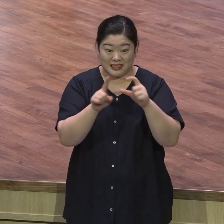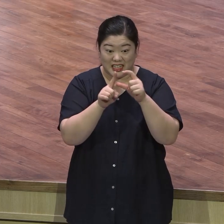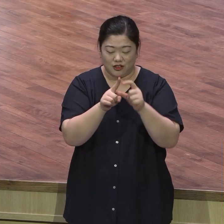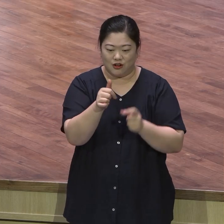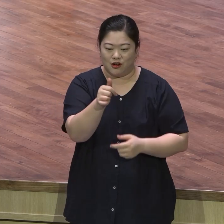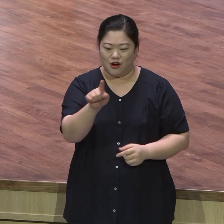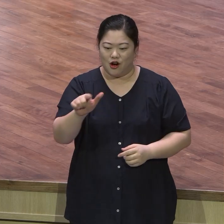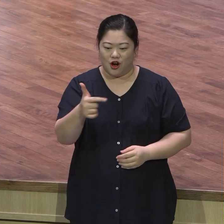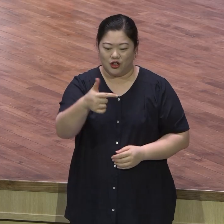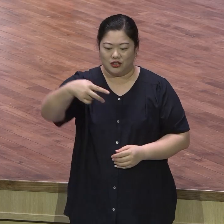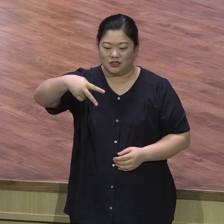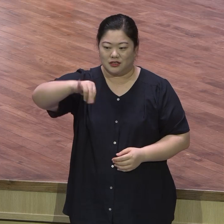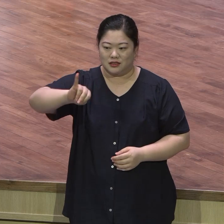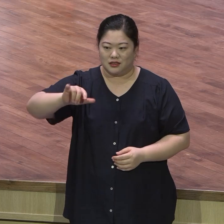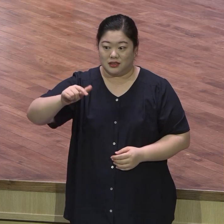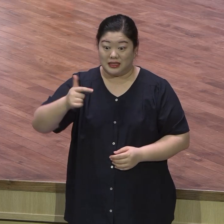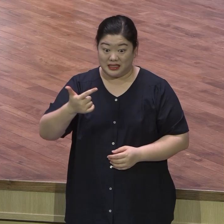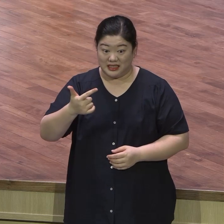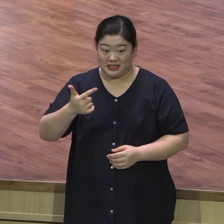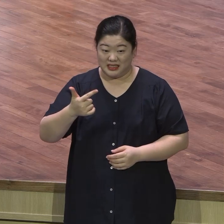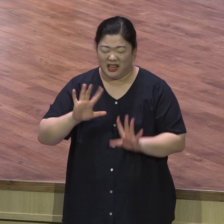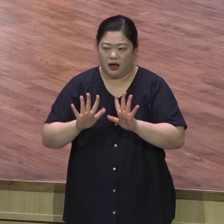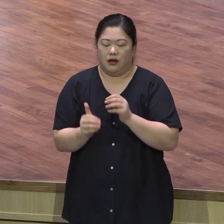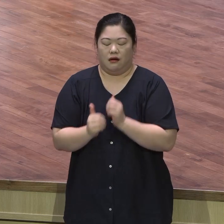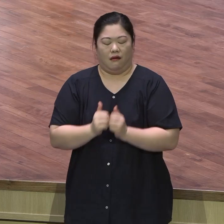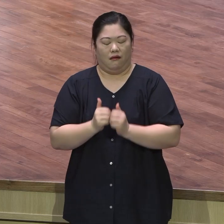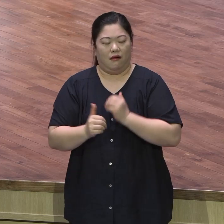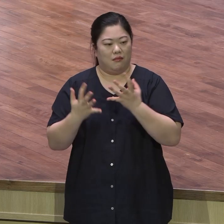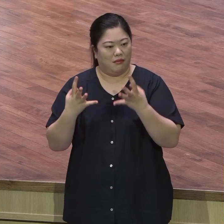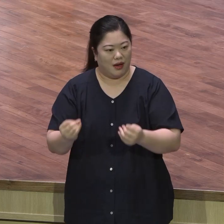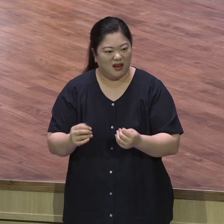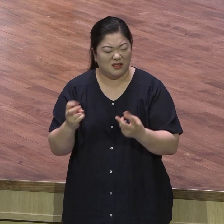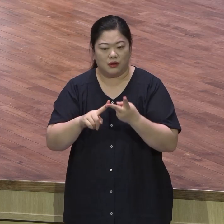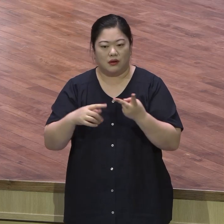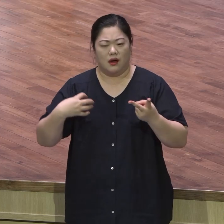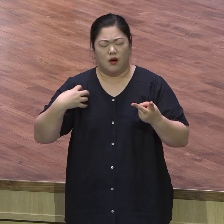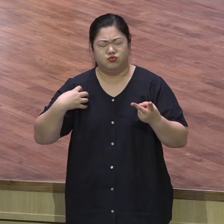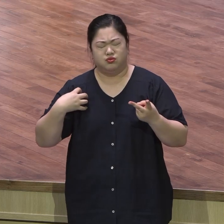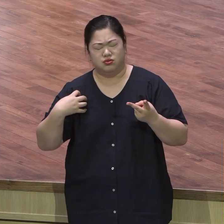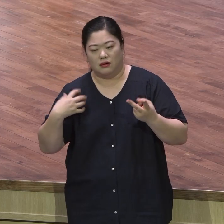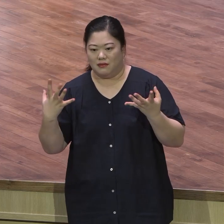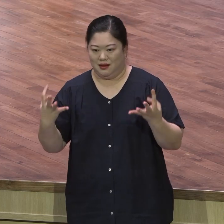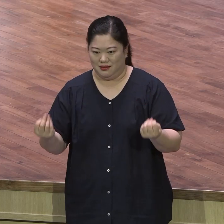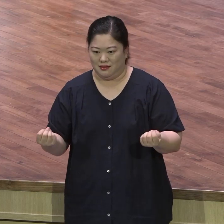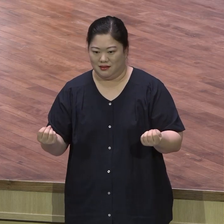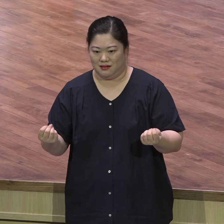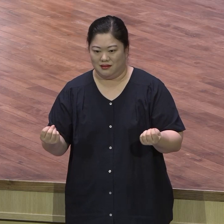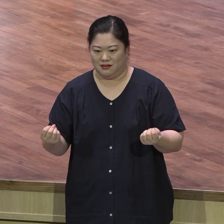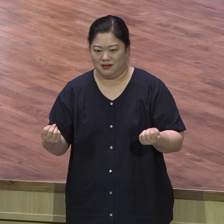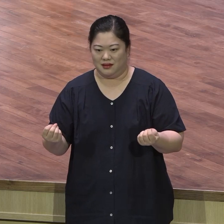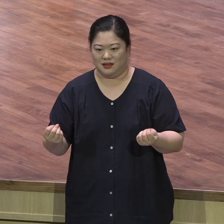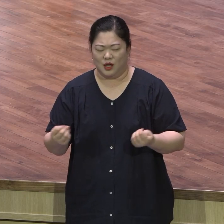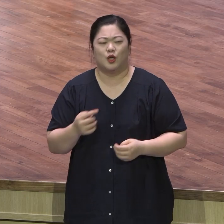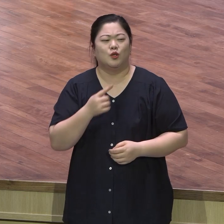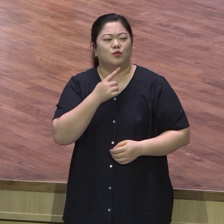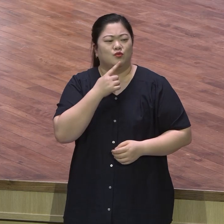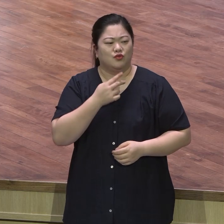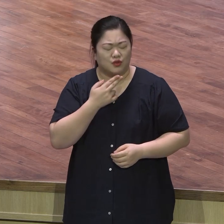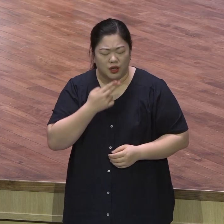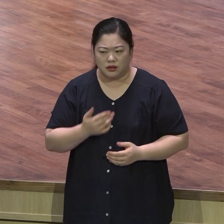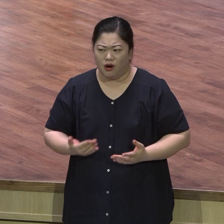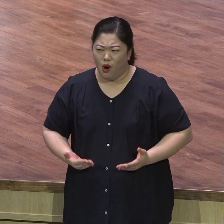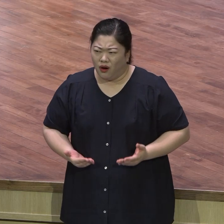자체에만 들어도 거부감이 생기는 분들이 있을 것입니다. 충분히 이런